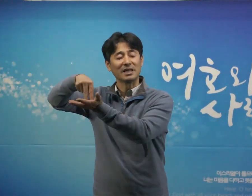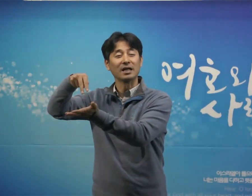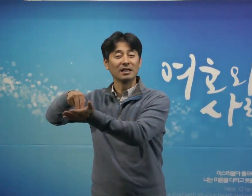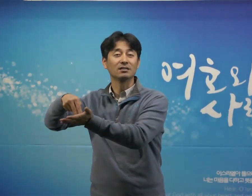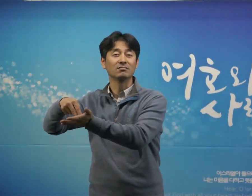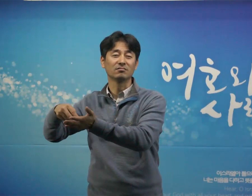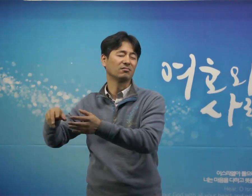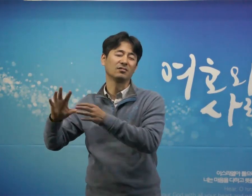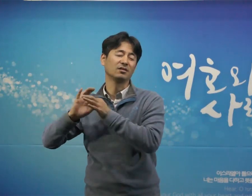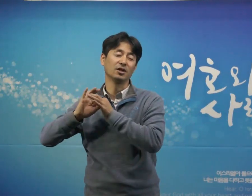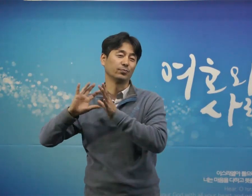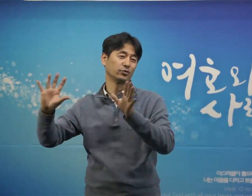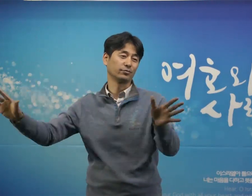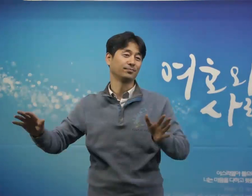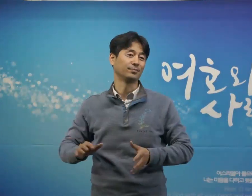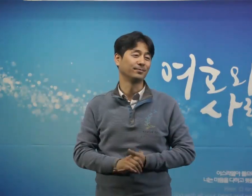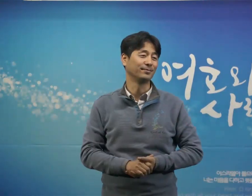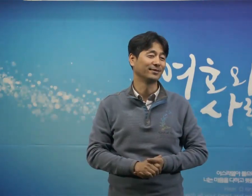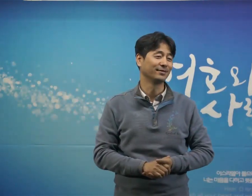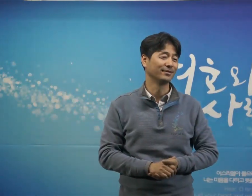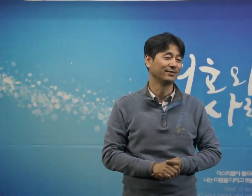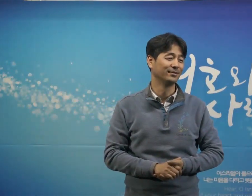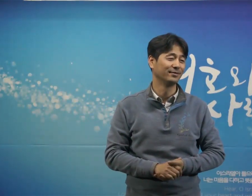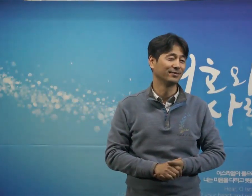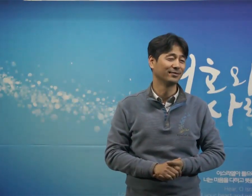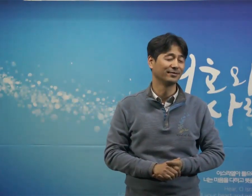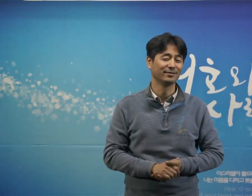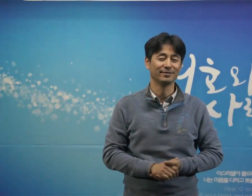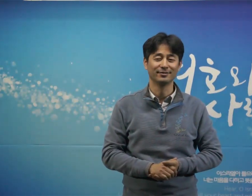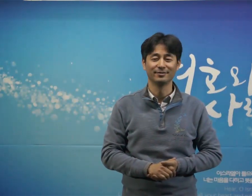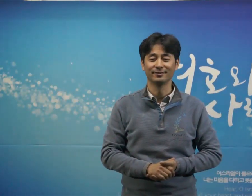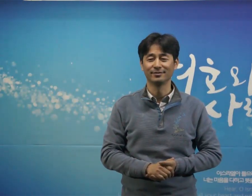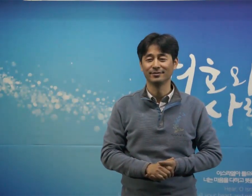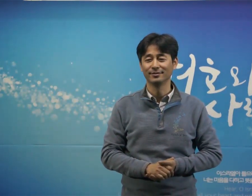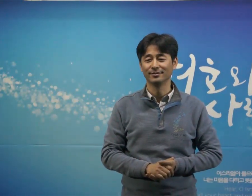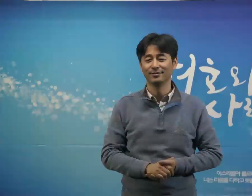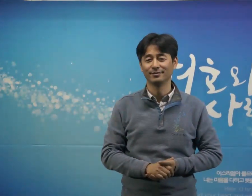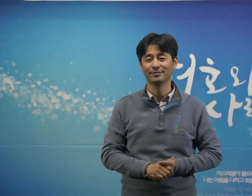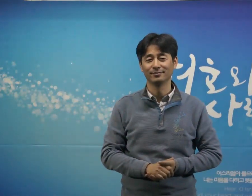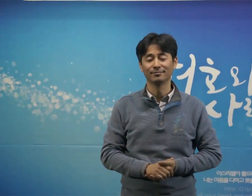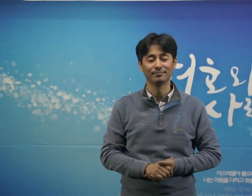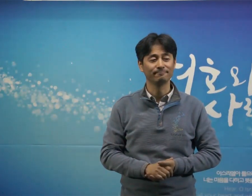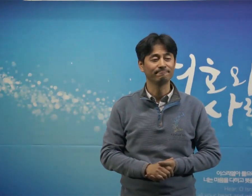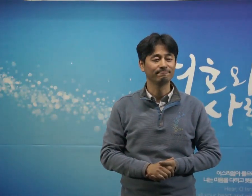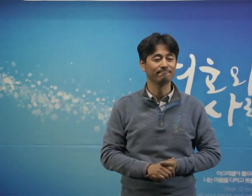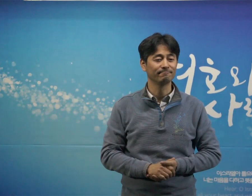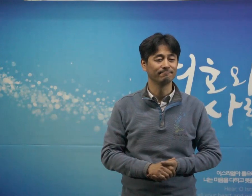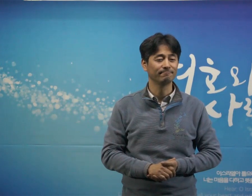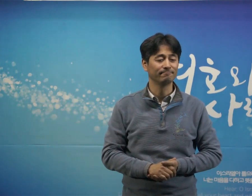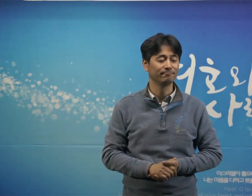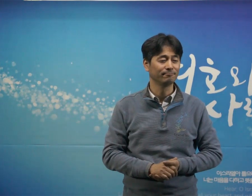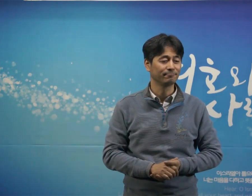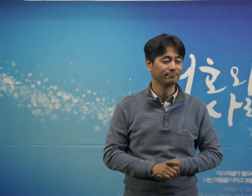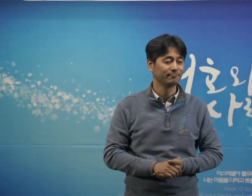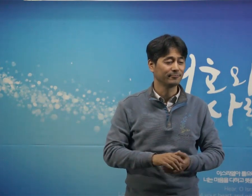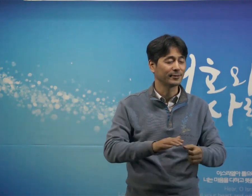음악적인 그 전문가의 입장에서는 너무 많은 곡을 하는 게 좋지 않겠지만 저는 사실 그거는 상관이